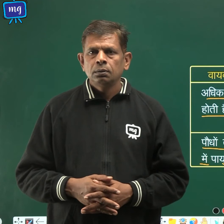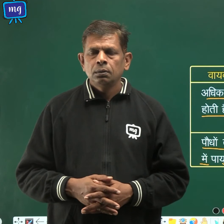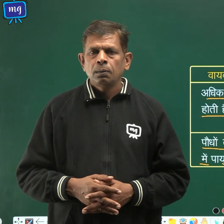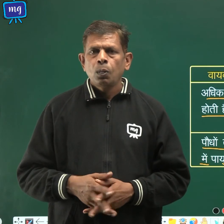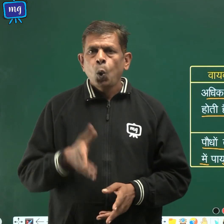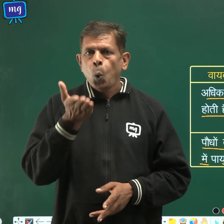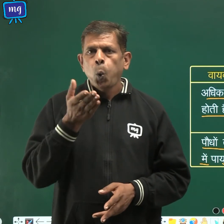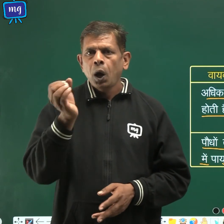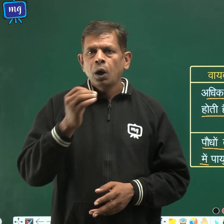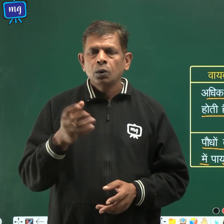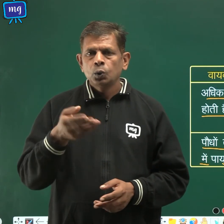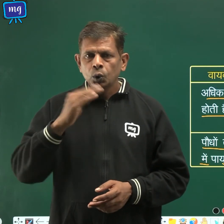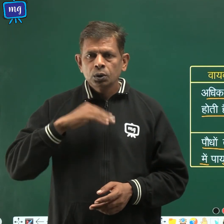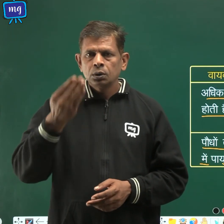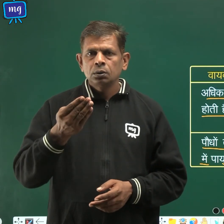अवायवीय श्वसन